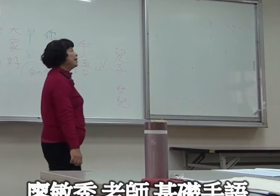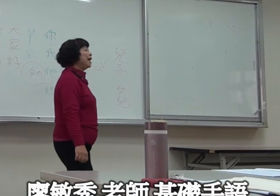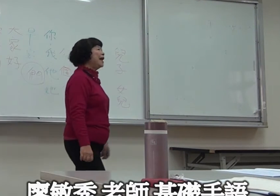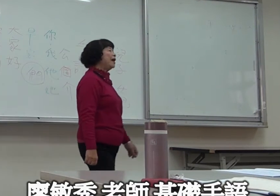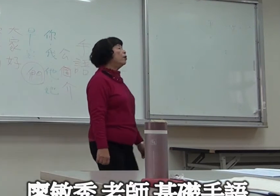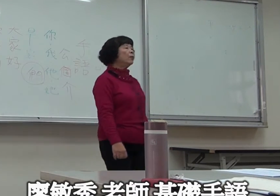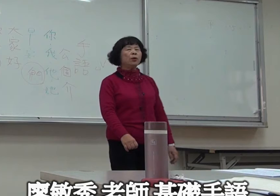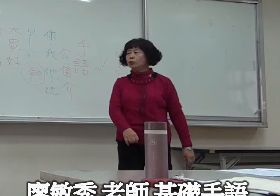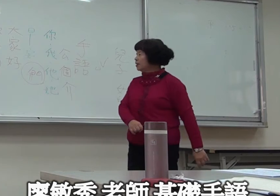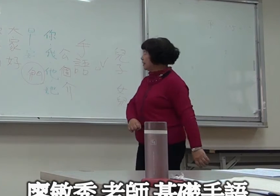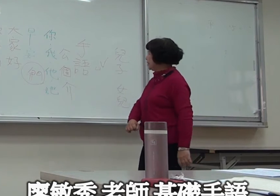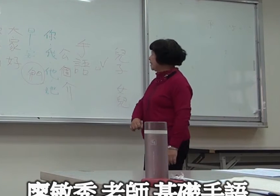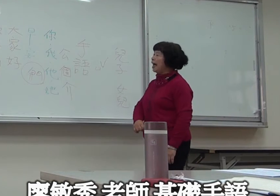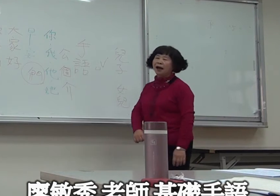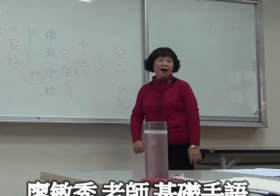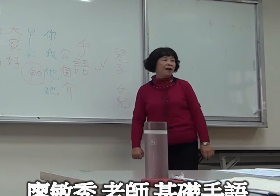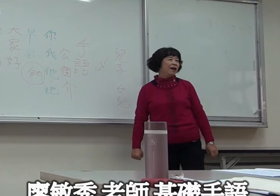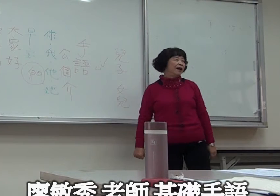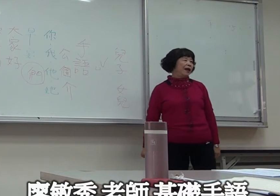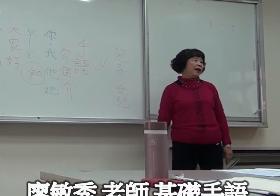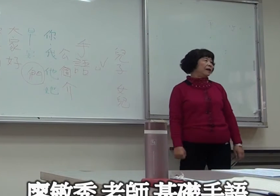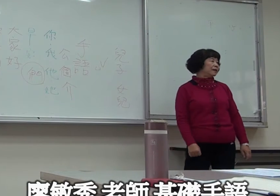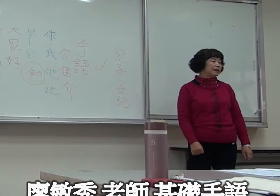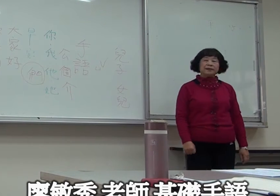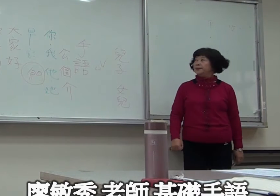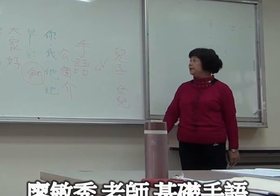再来，我们复习一下啊。